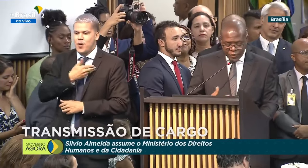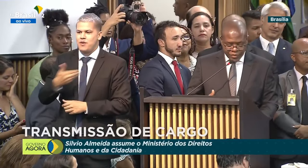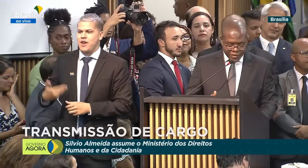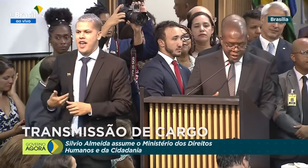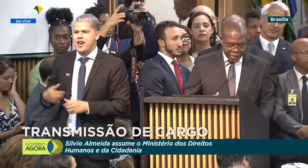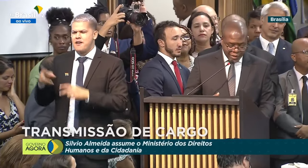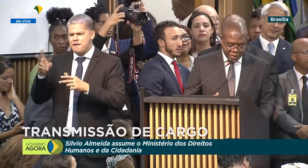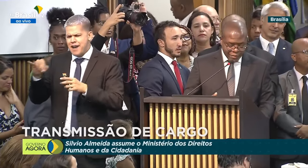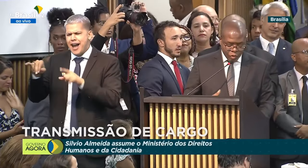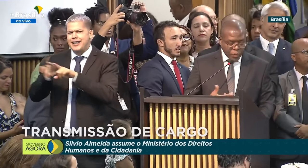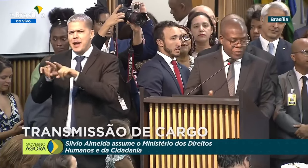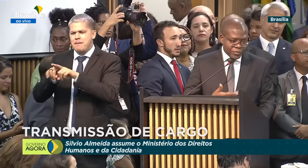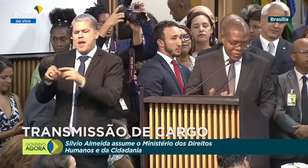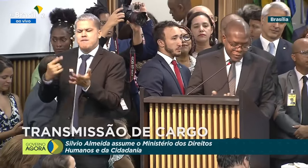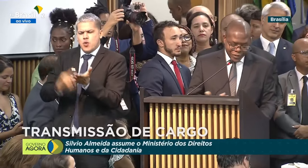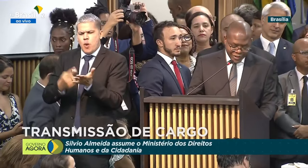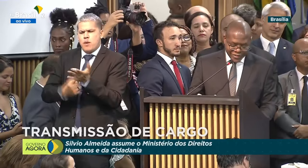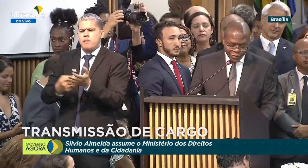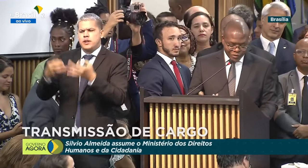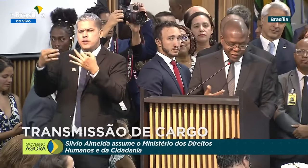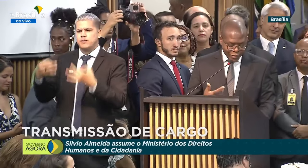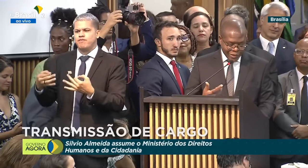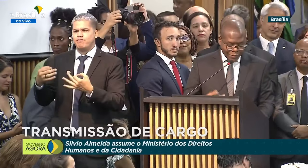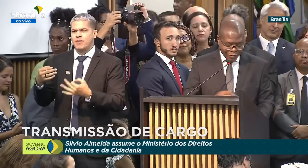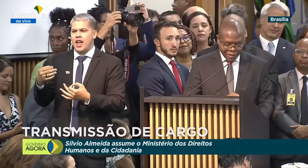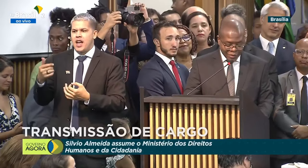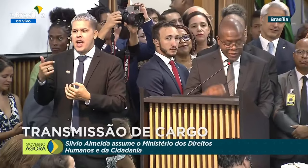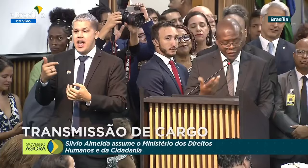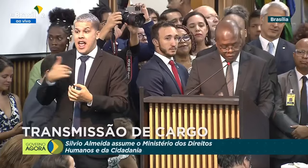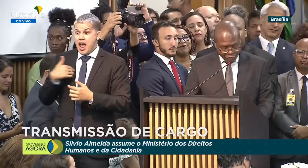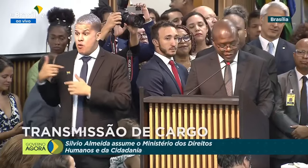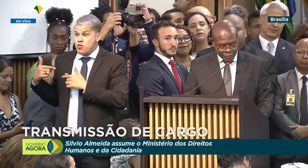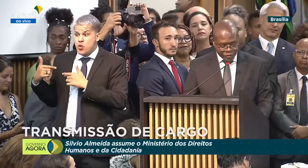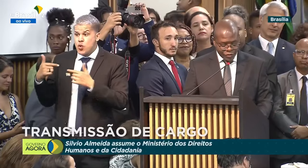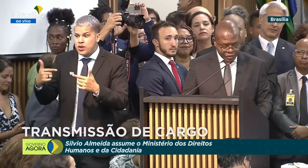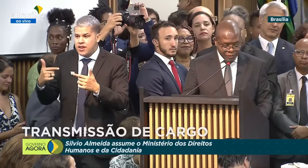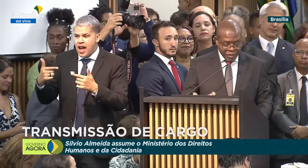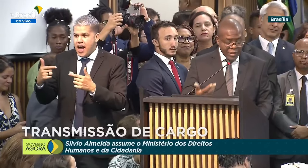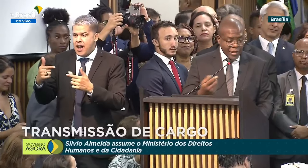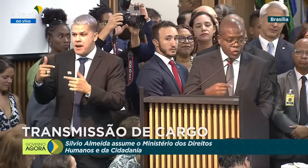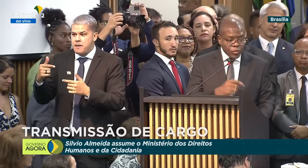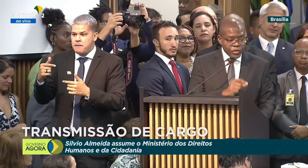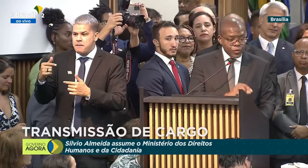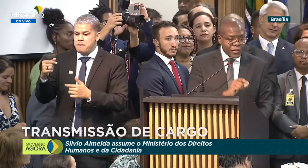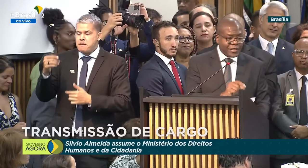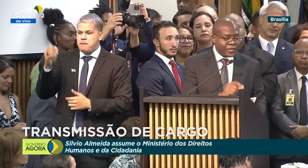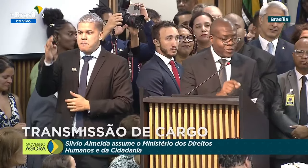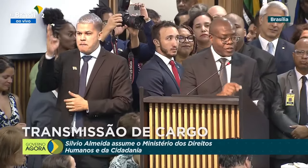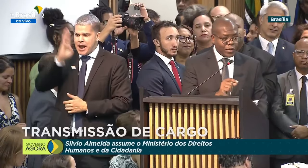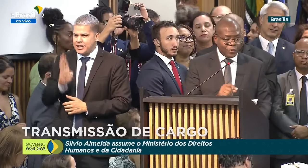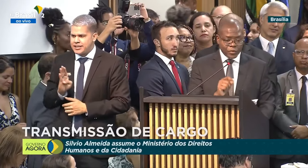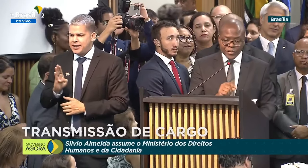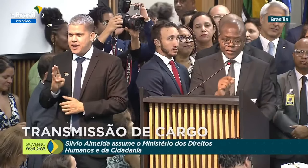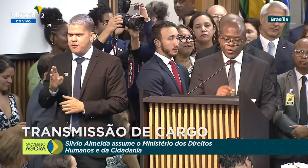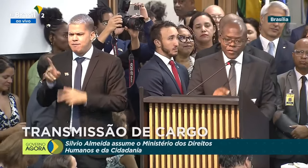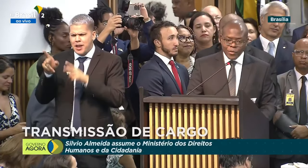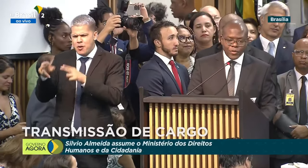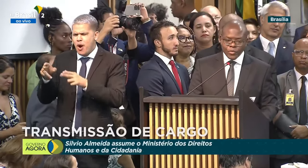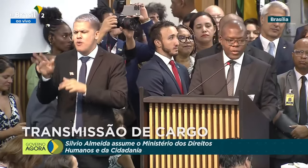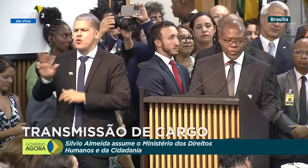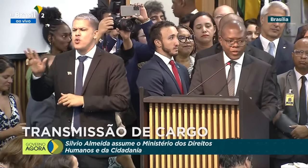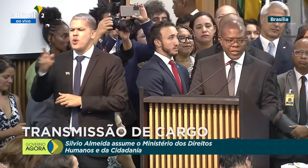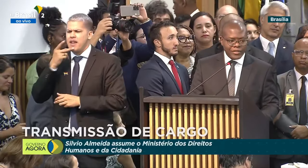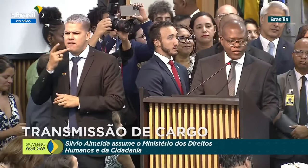portanto eu posso dizer que meu compromisso por não poderia ser outro senão lutar para que o estado brasileiro entre as pessoas e Como disse o presidente se tornou na sua aposta o